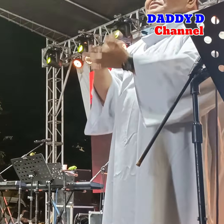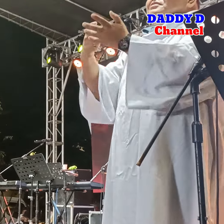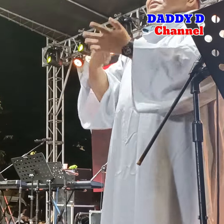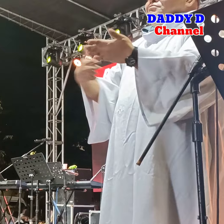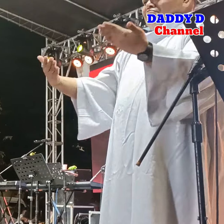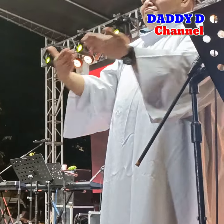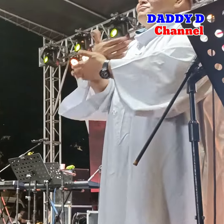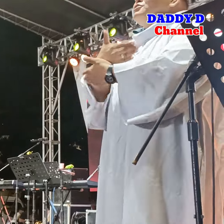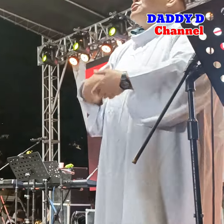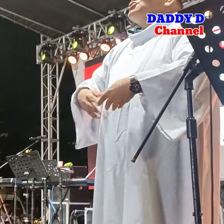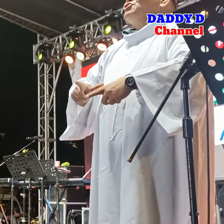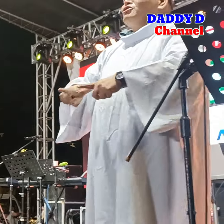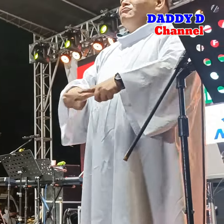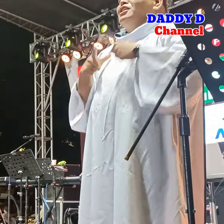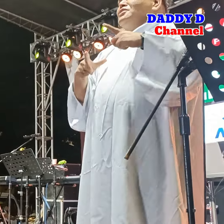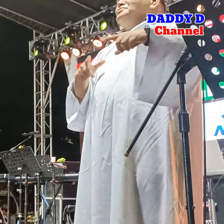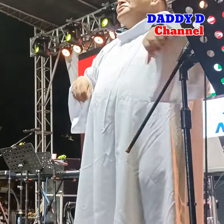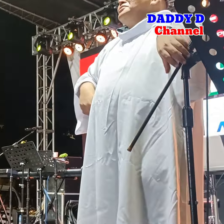Magtrabaho ka naman.